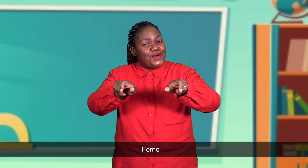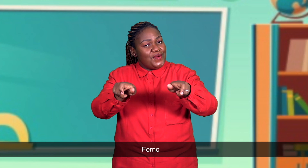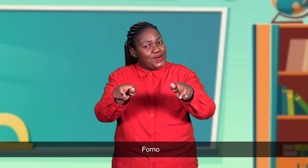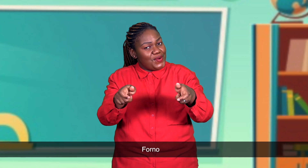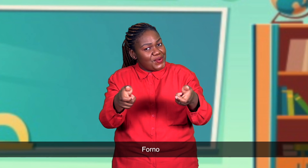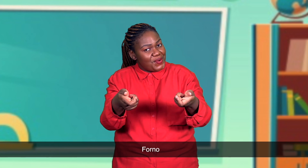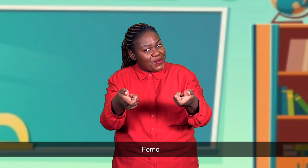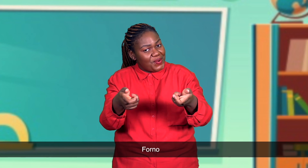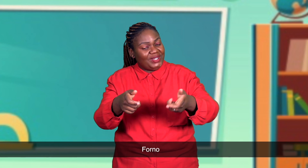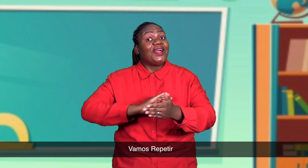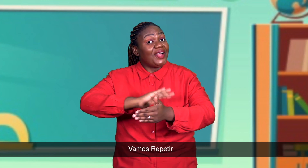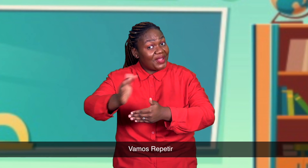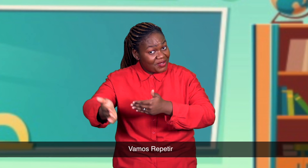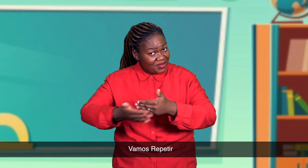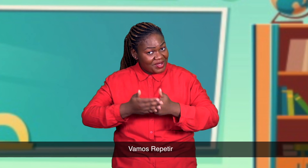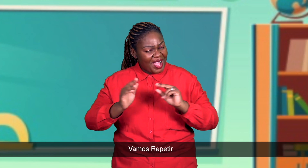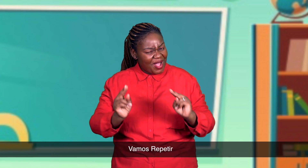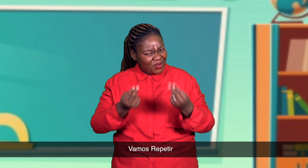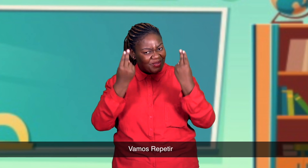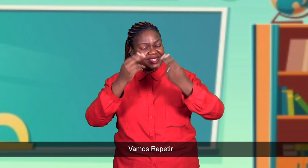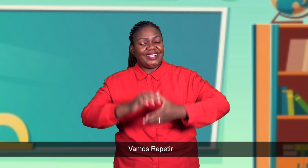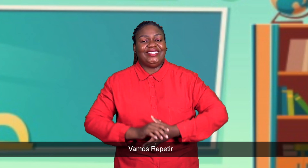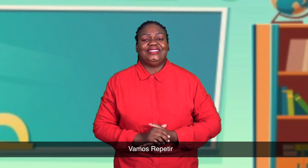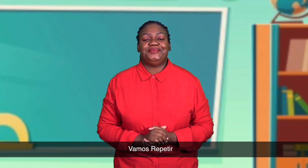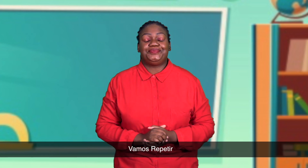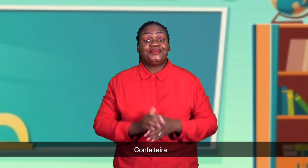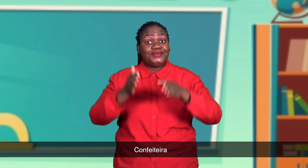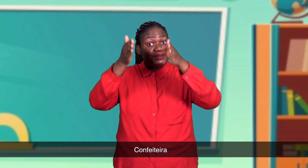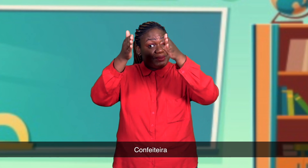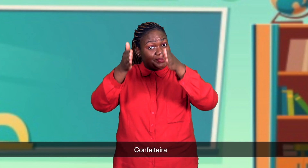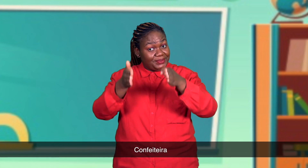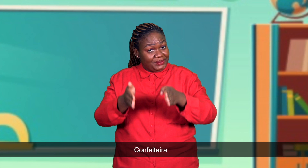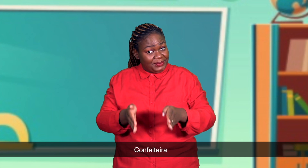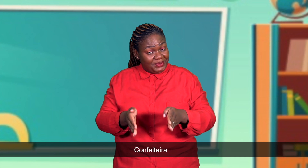Vamos repetir. Vamos repetir.